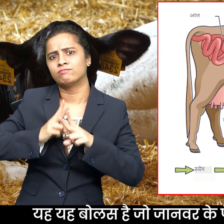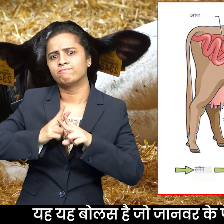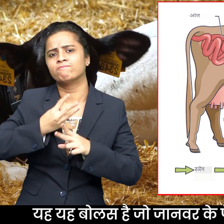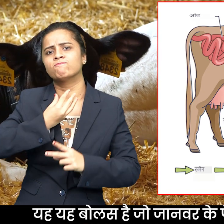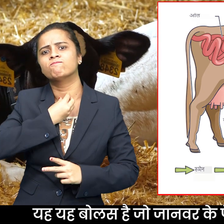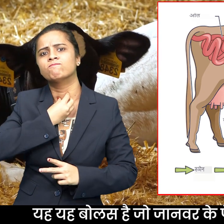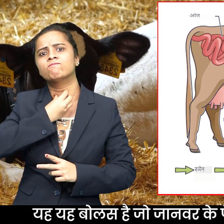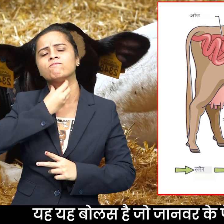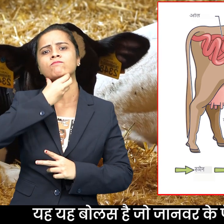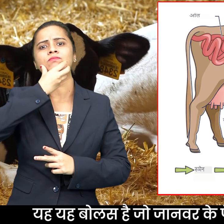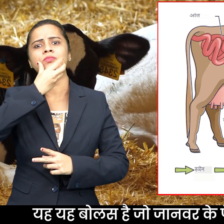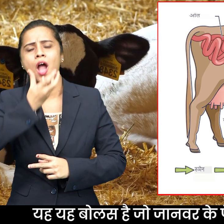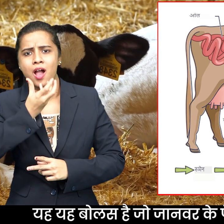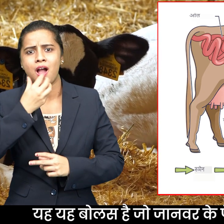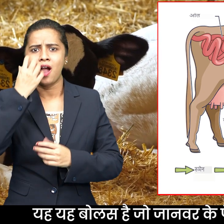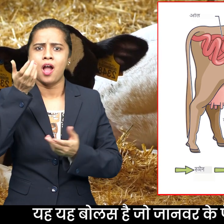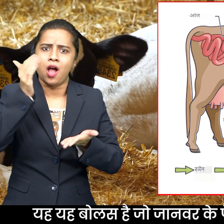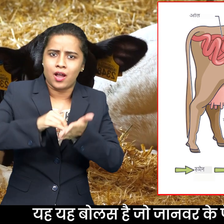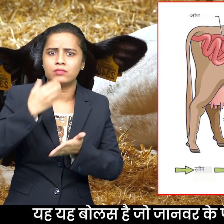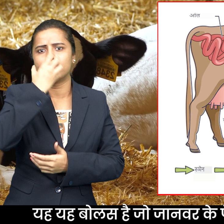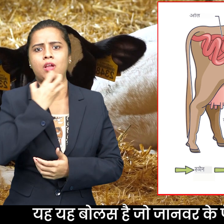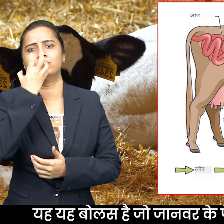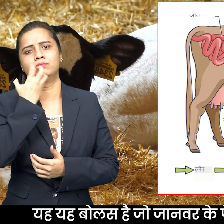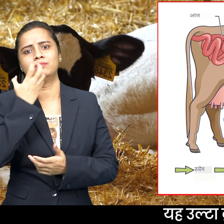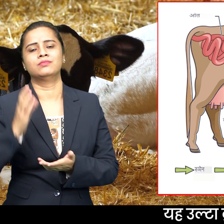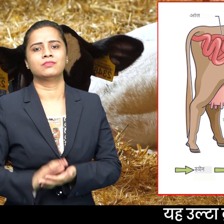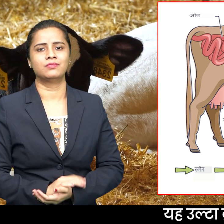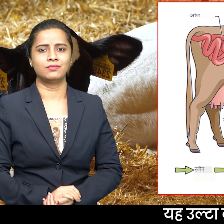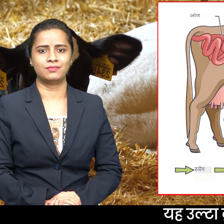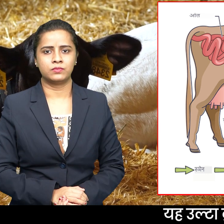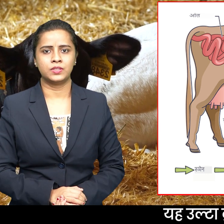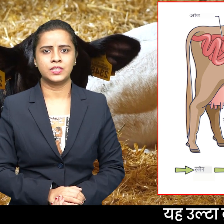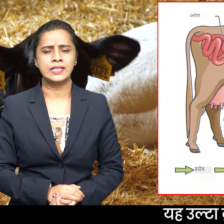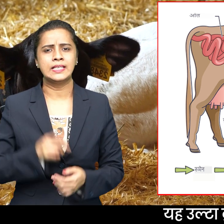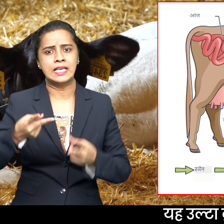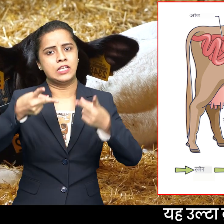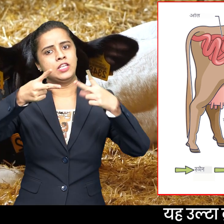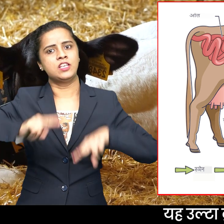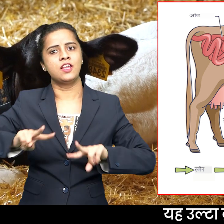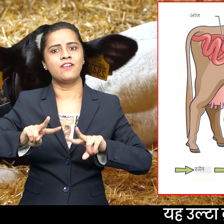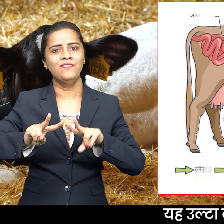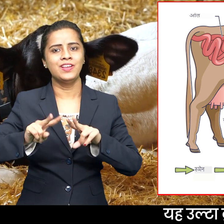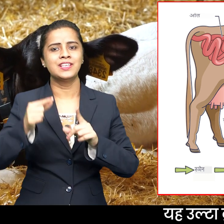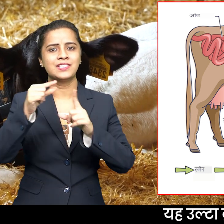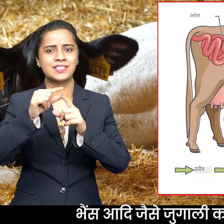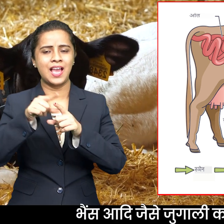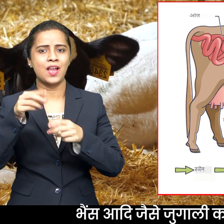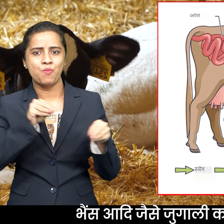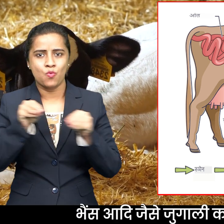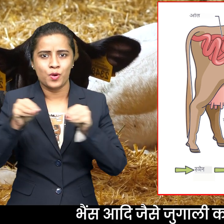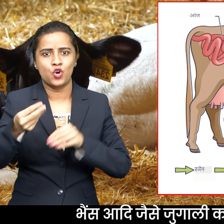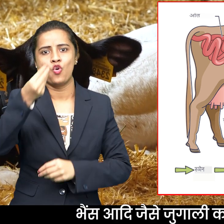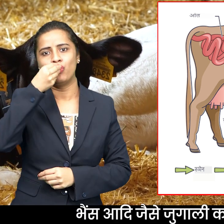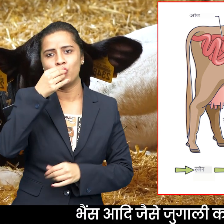पेट के एक हिस्से से मुंह तक वापस जा रहा है। यह उल्टा क्रमकुंचन है जो गाय